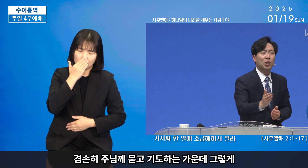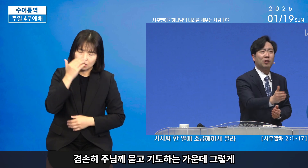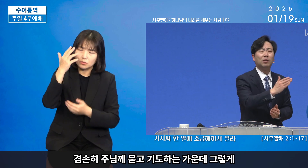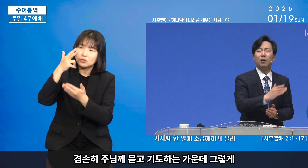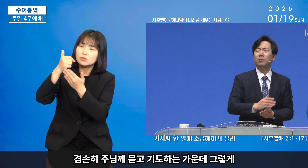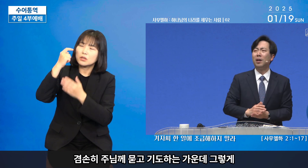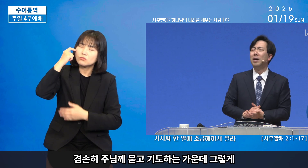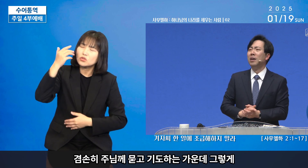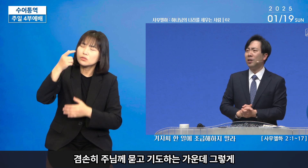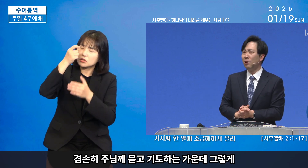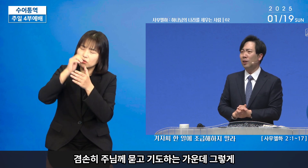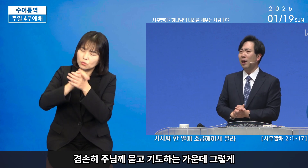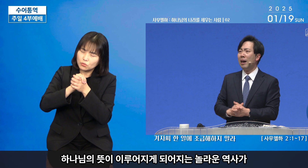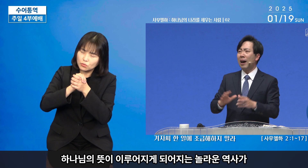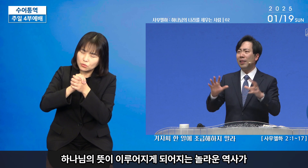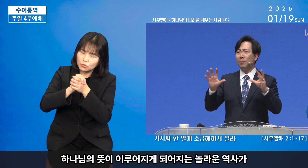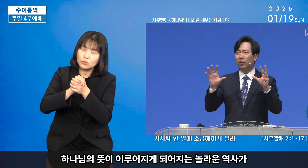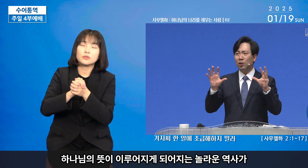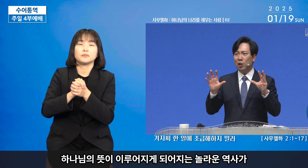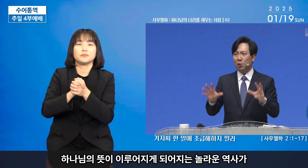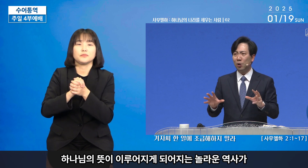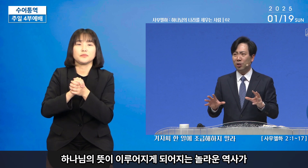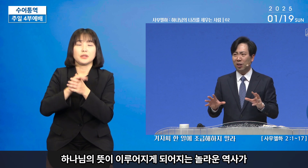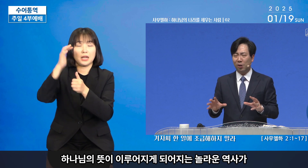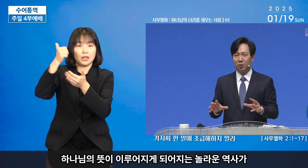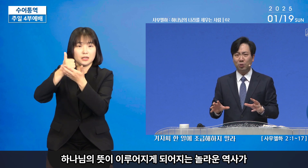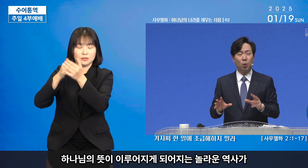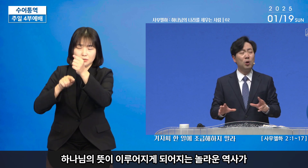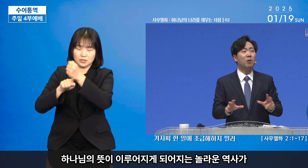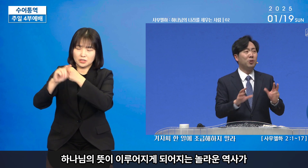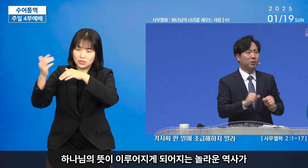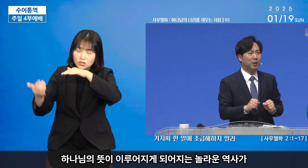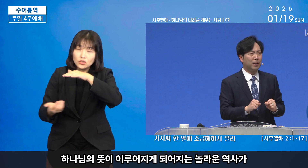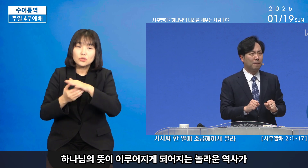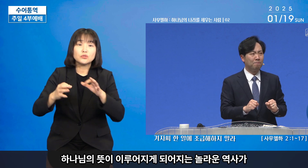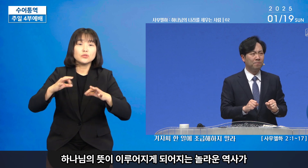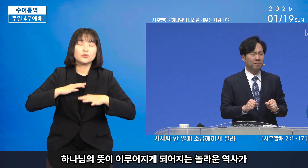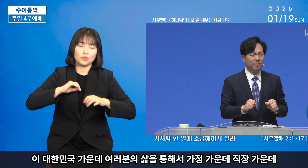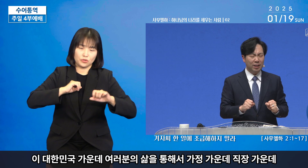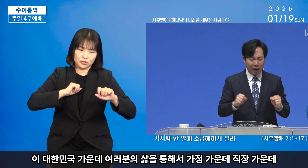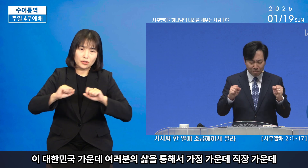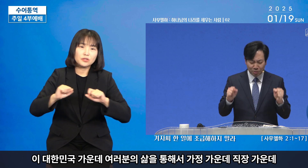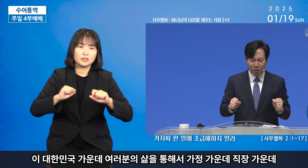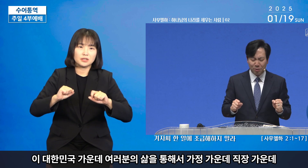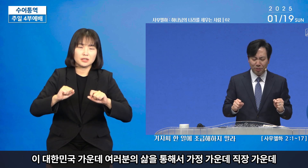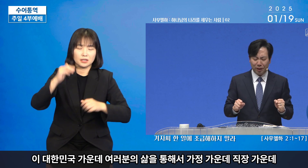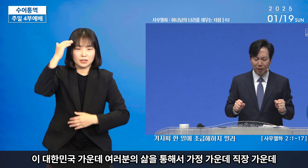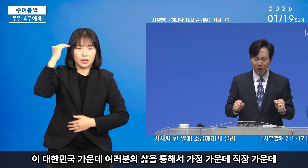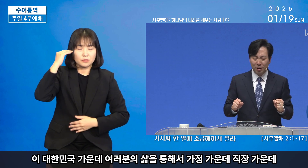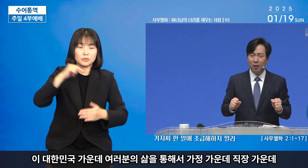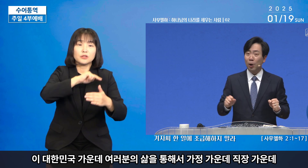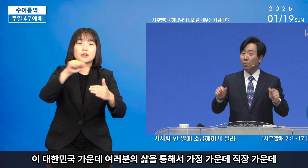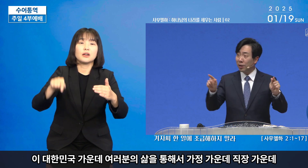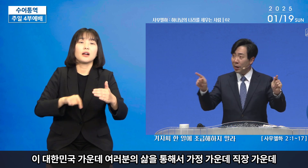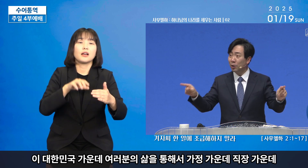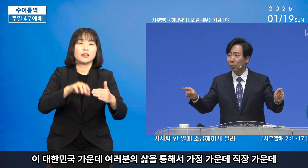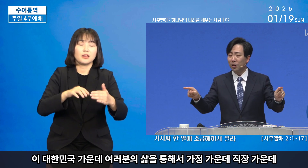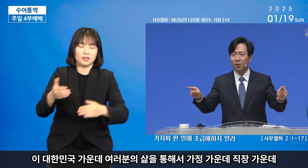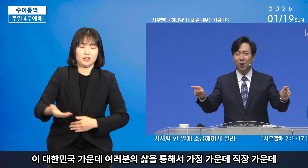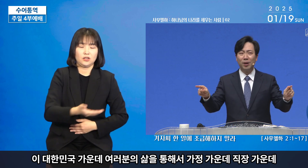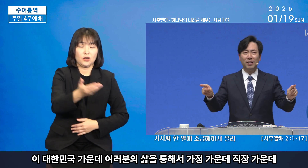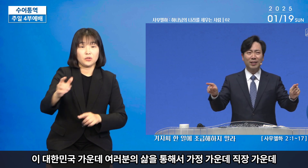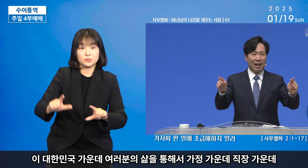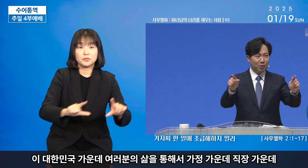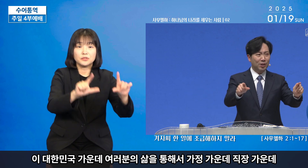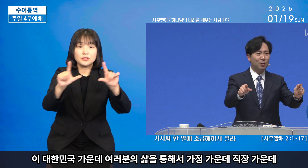묻고 기도하는 가운데 그렇게 하나님의 뜻이 이루어지게 되어진 놀라운 역사가 이 대한민국 가운데 여러분의 삶을